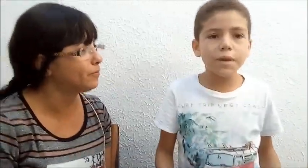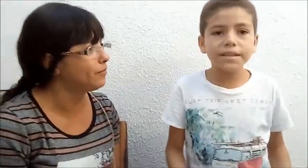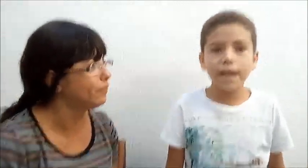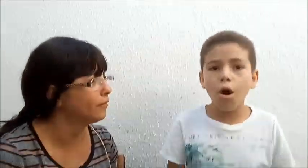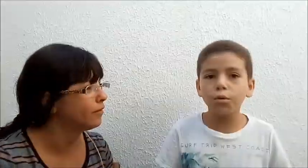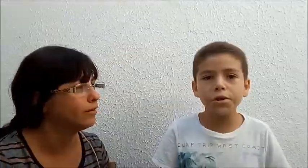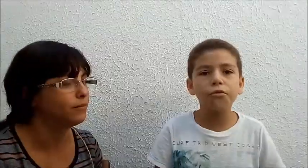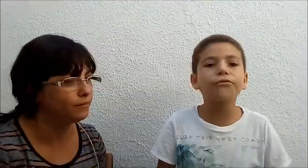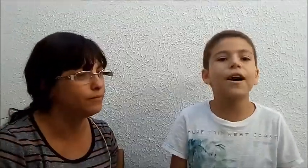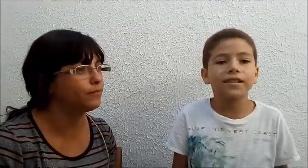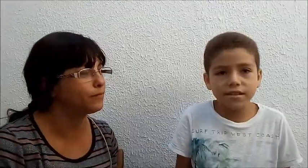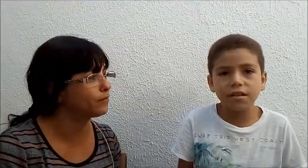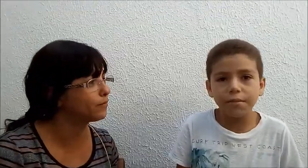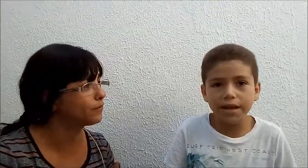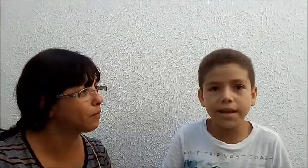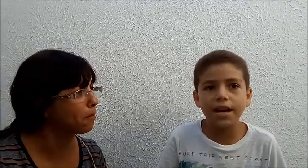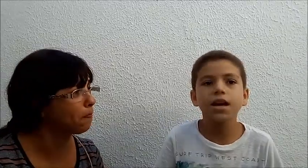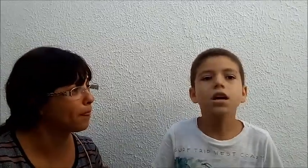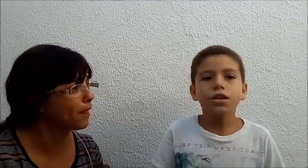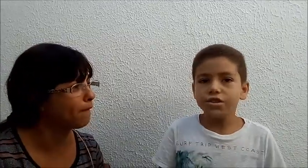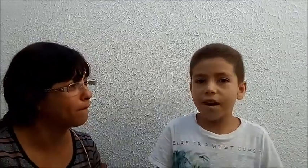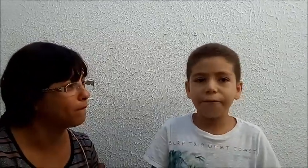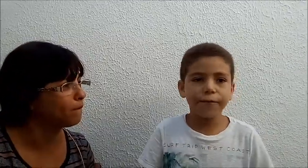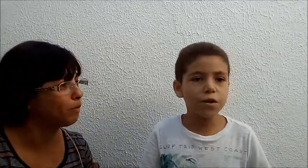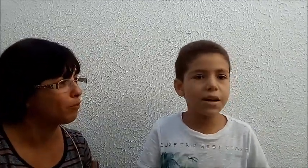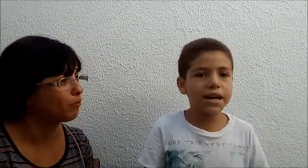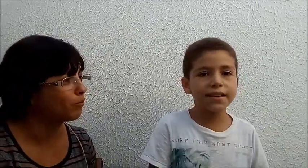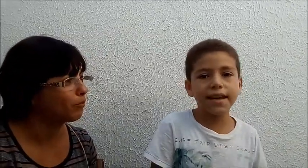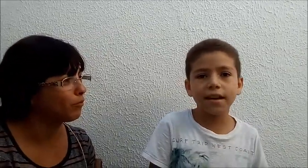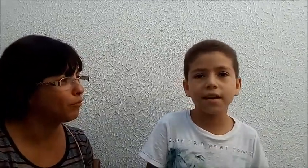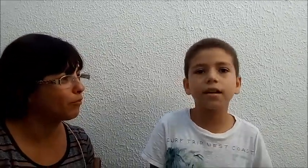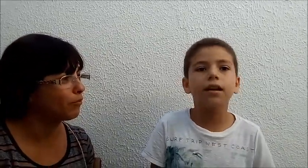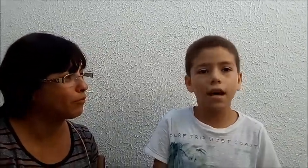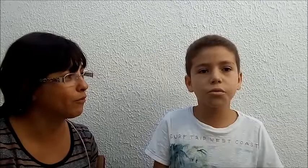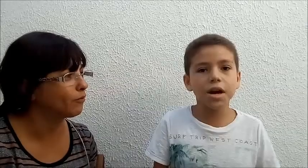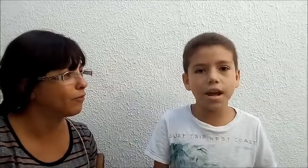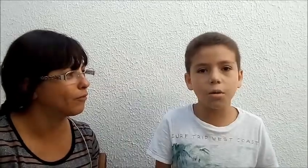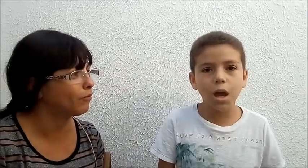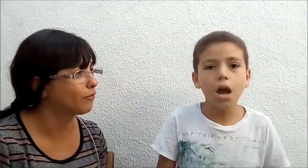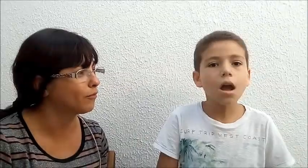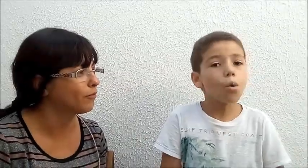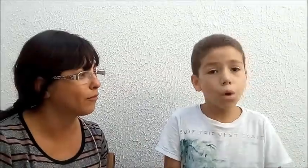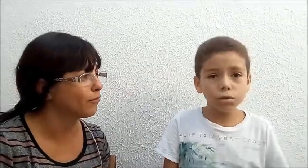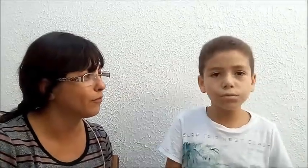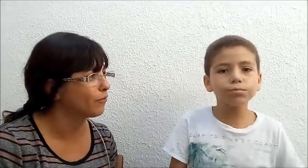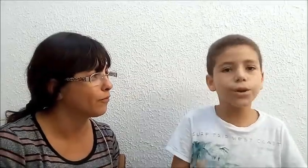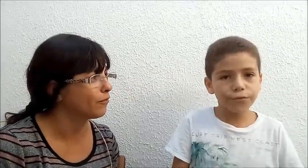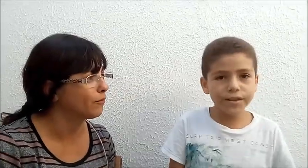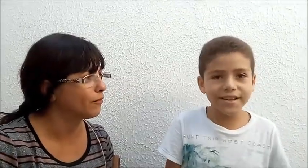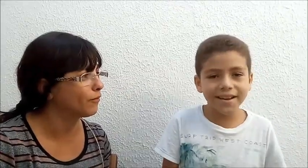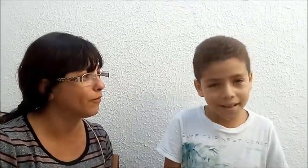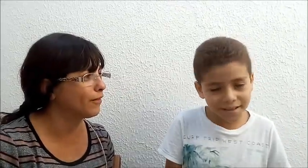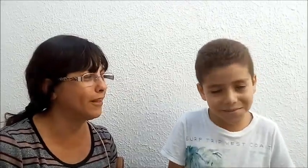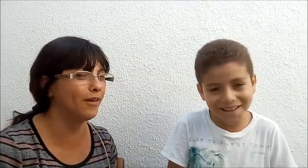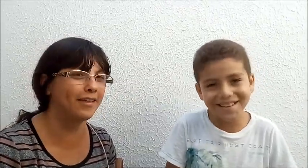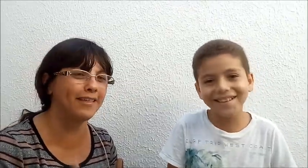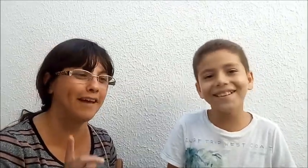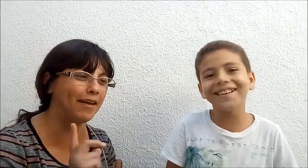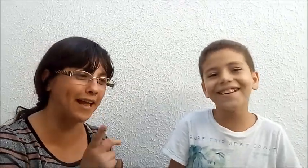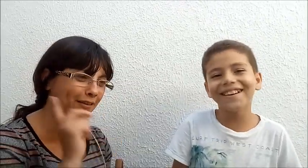comentar o que eu faço também, né, desafio, brincadeira, lá no canal, né, quando eu fizer, né, também. quiser, vai dar